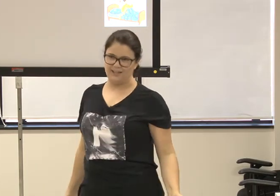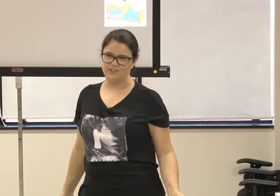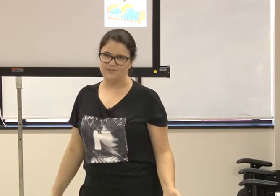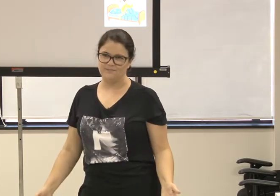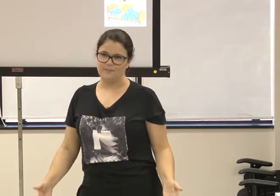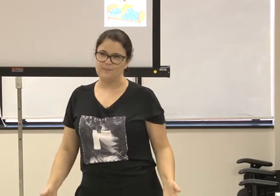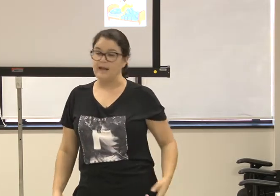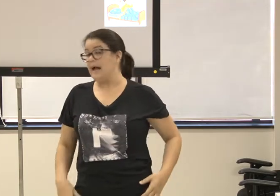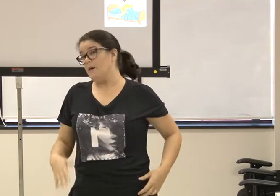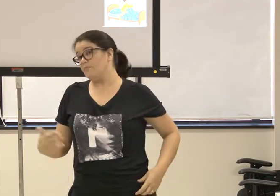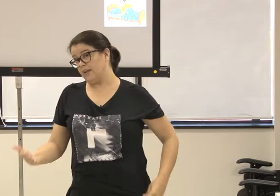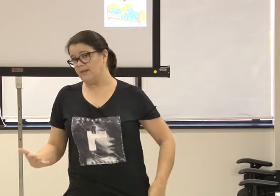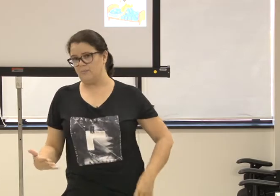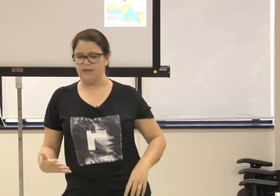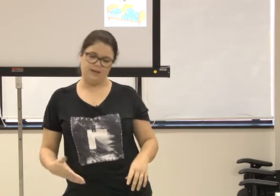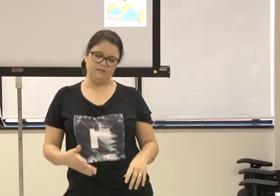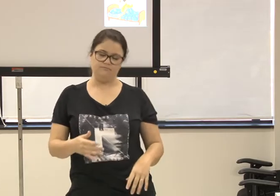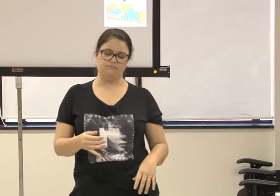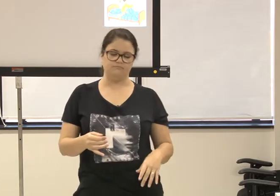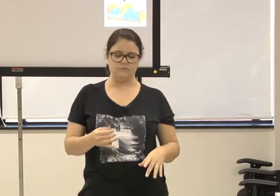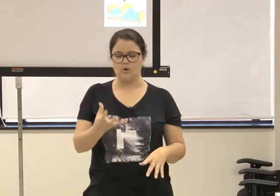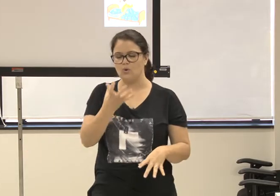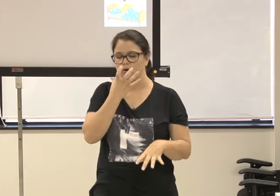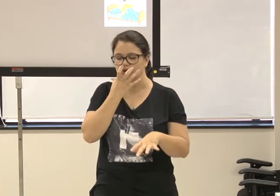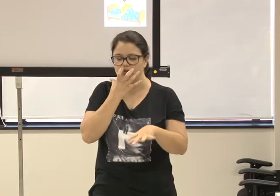Exatamente. Tem também